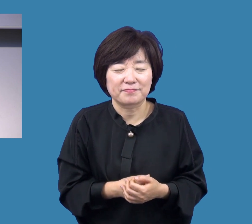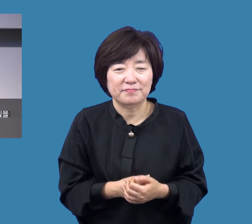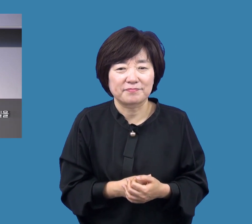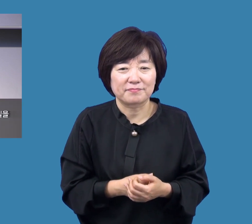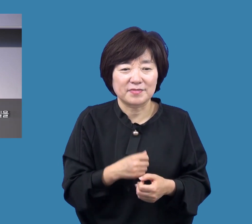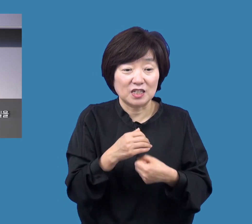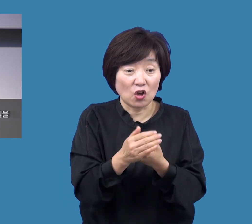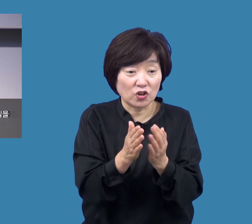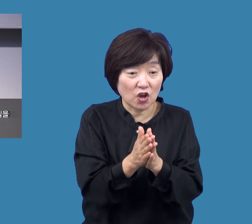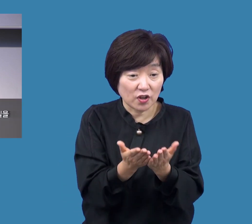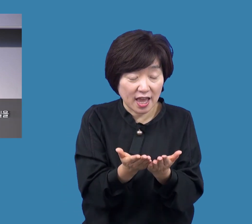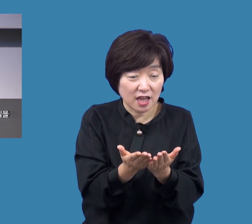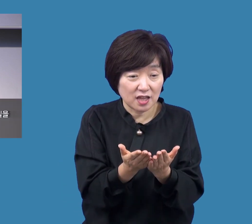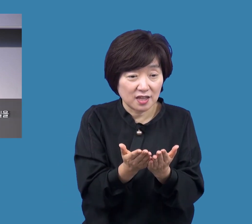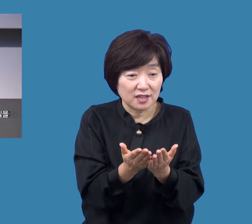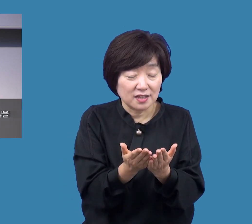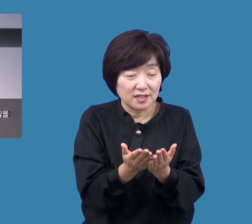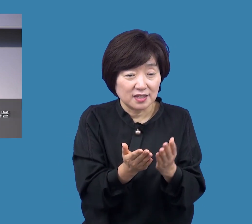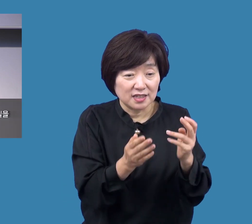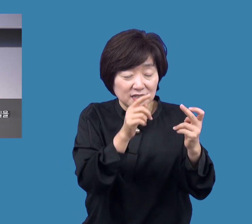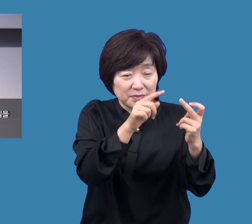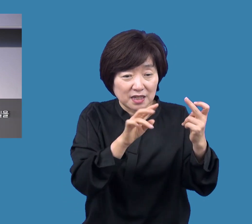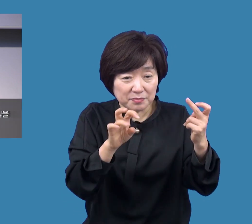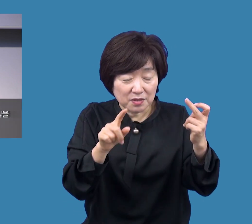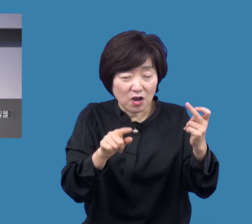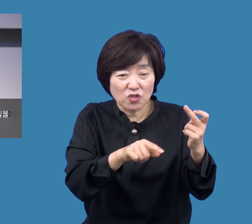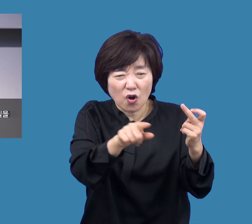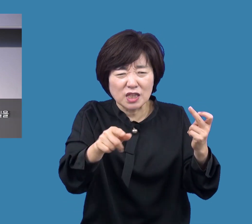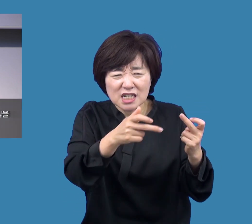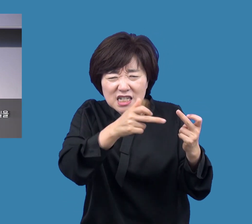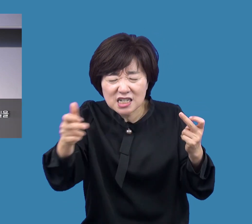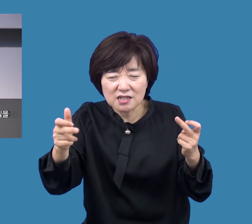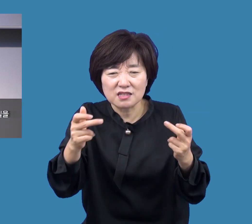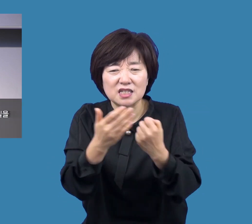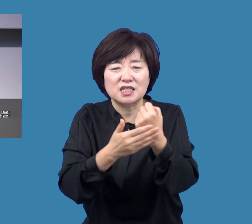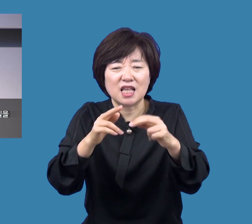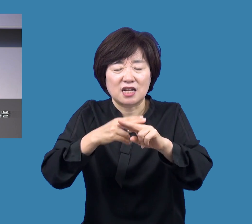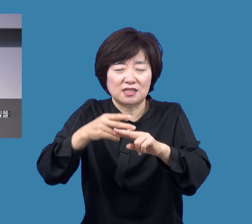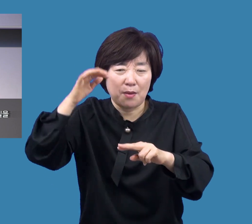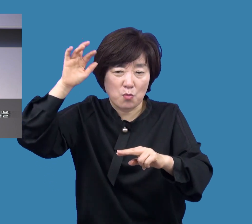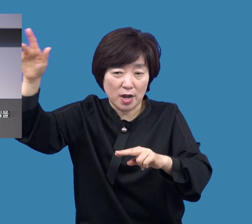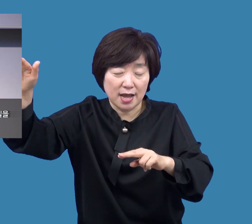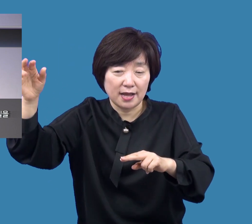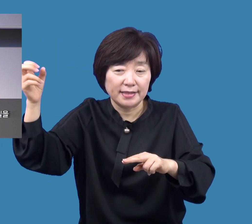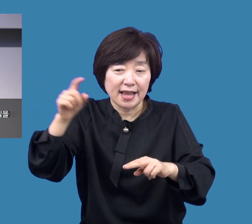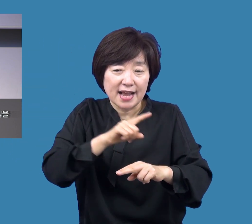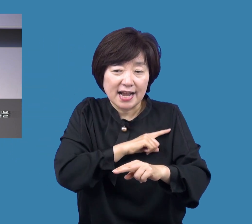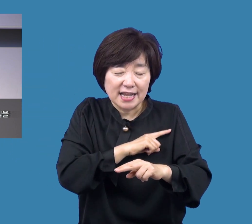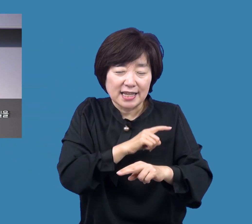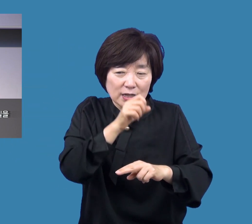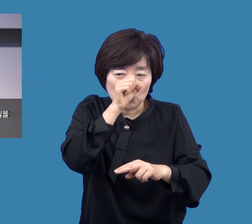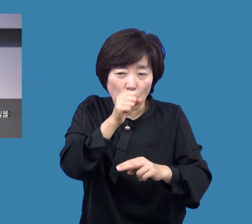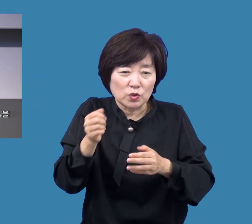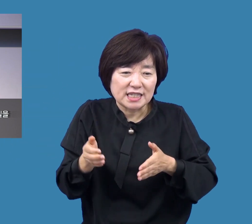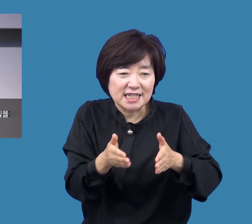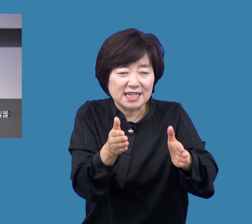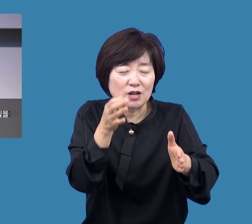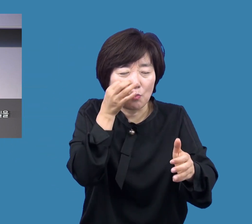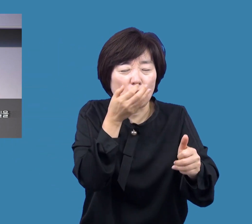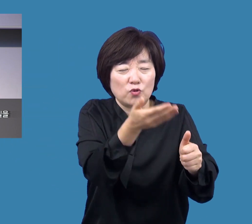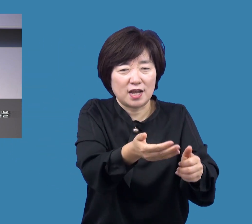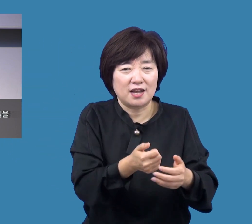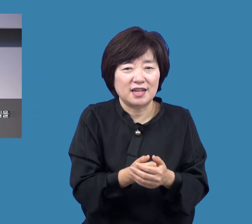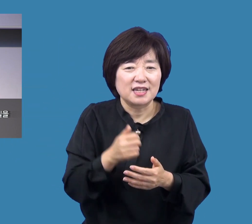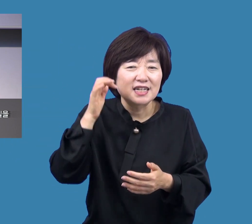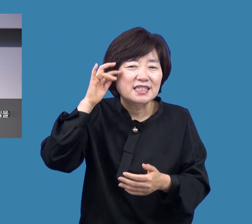성경에 보면 이렇게 얘기합니다. 시작. 너희는 더욱 큰 은사를 사모하라. 내가 또한 가장 좋은 길을 너희에게 보이로나.